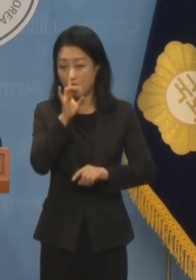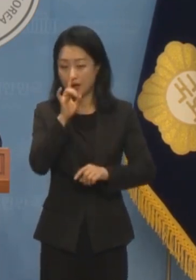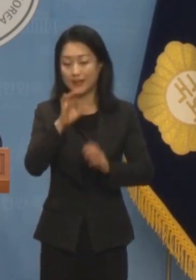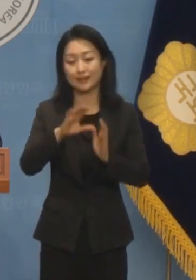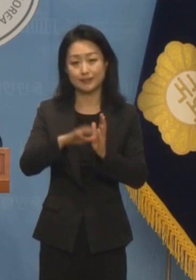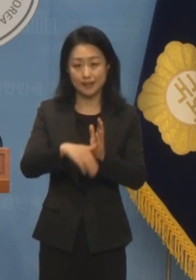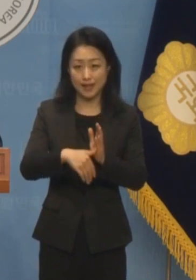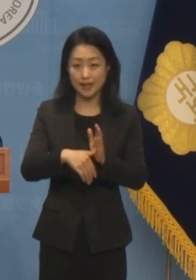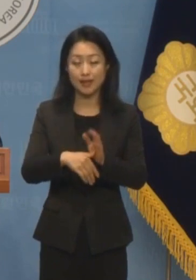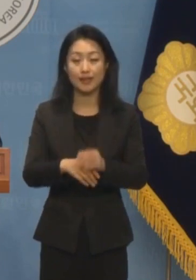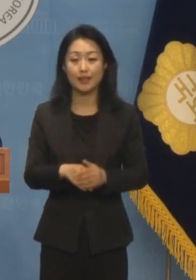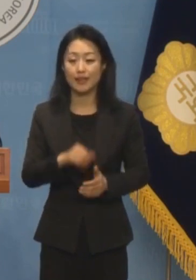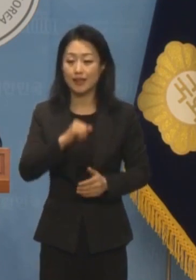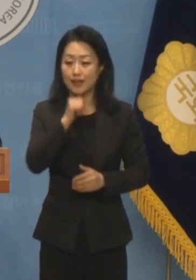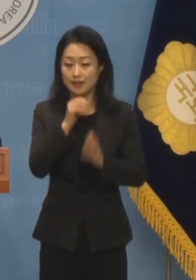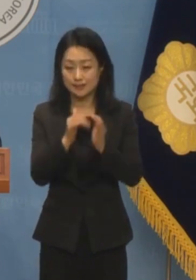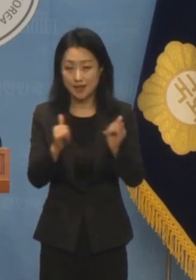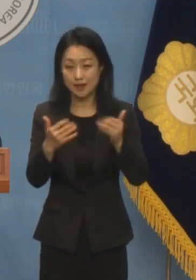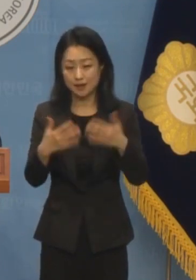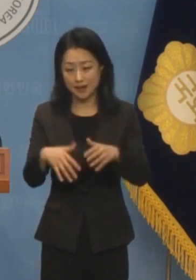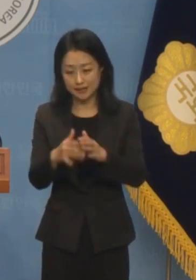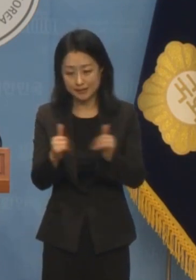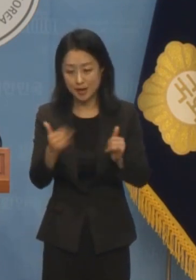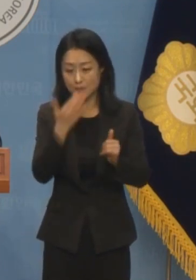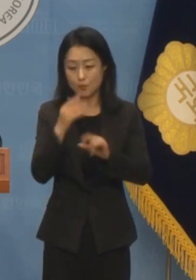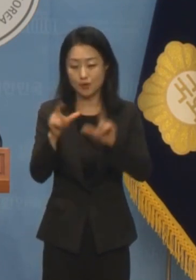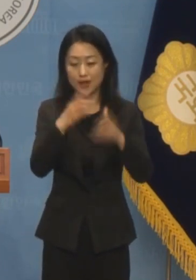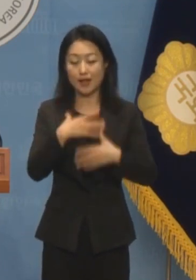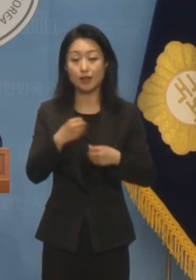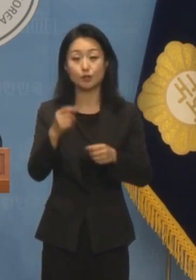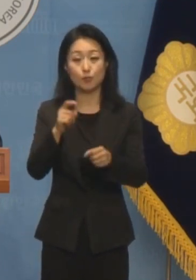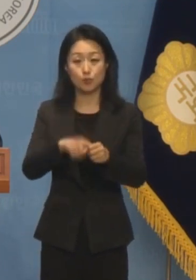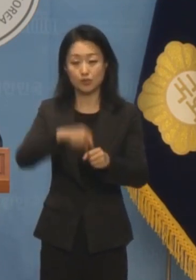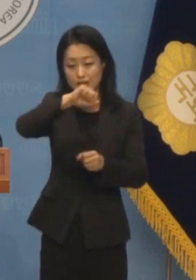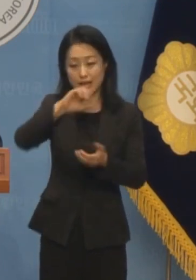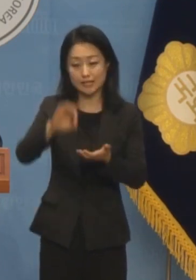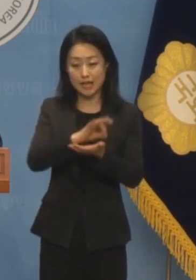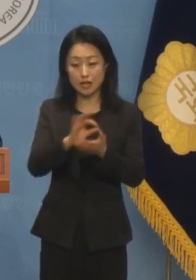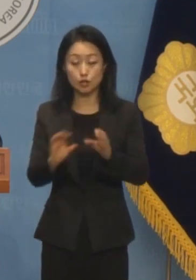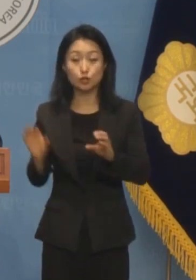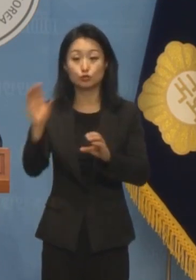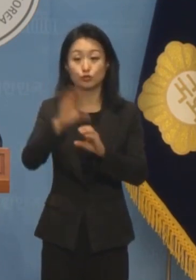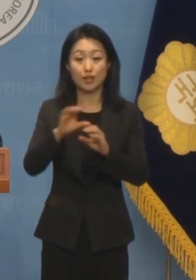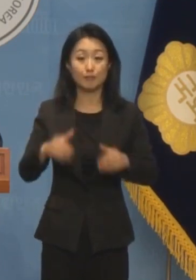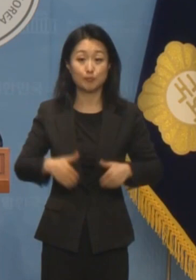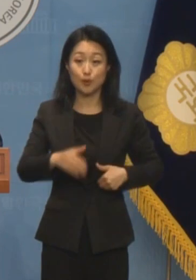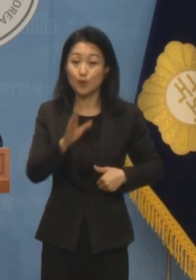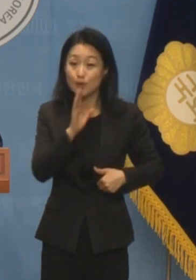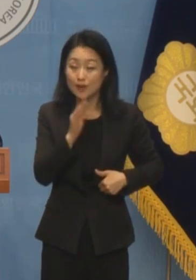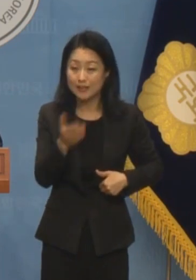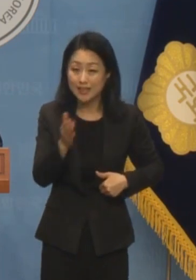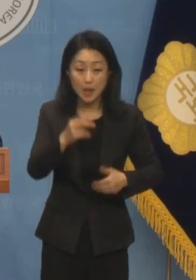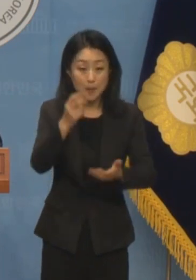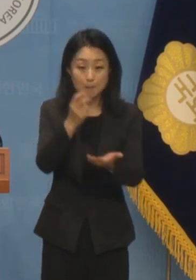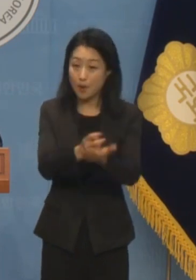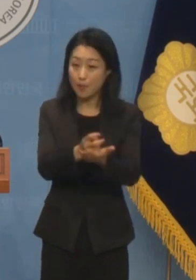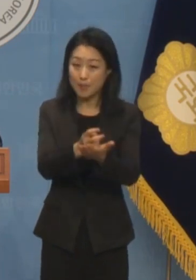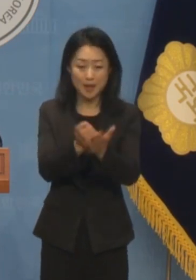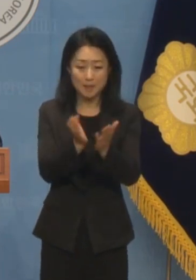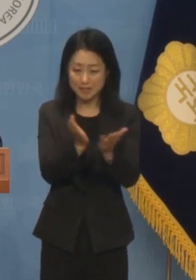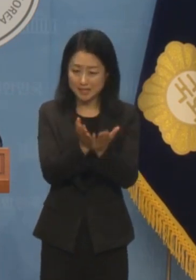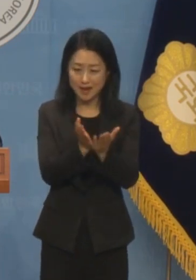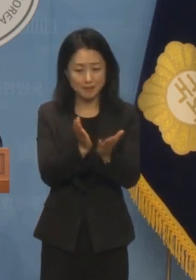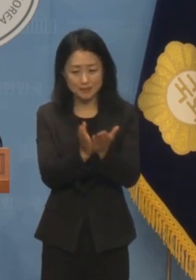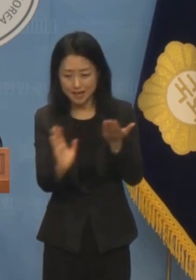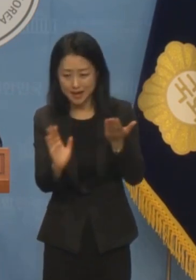상황에서 취약계층의 생계 안정을 위해 추경 편성이 필요할 경우에도 법적 편성 요건에